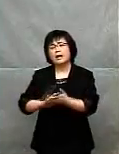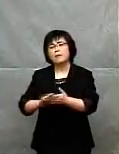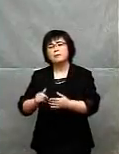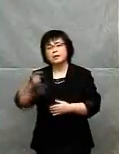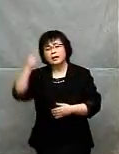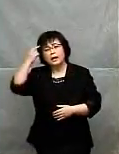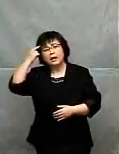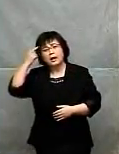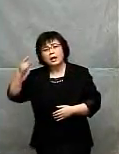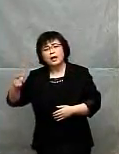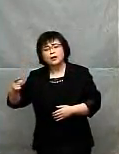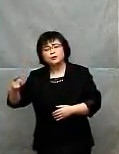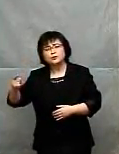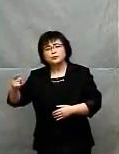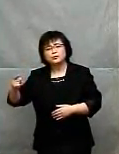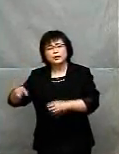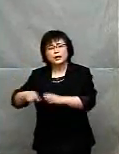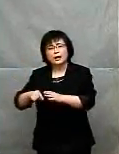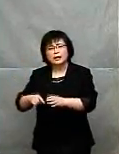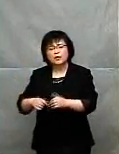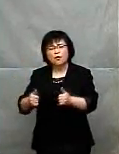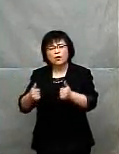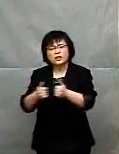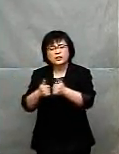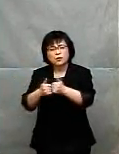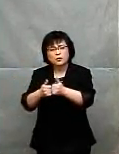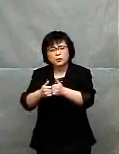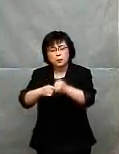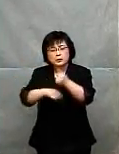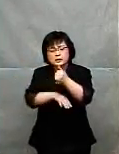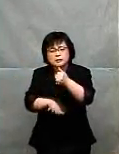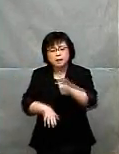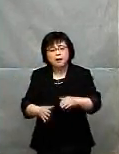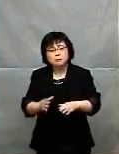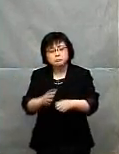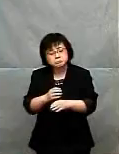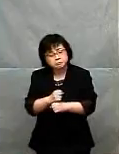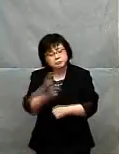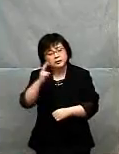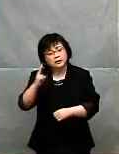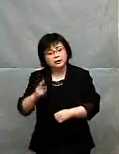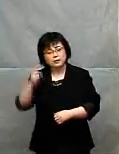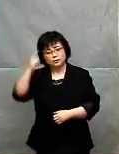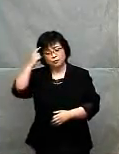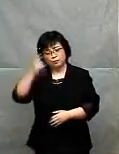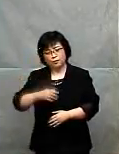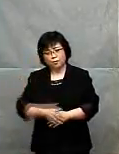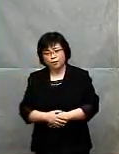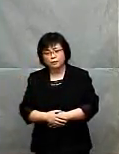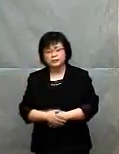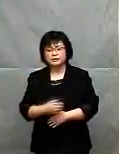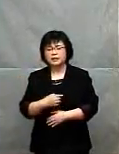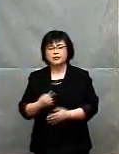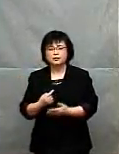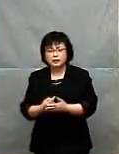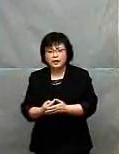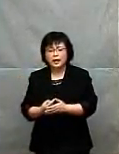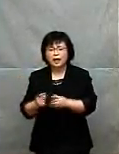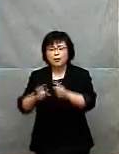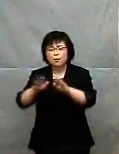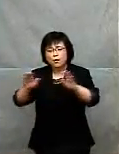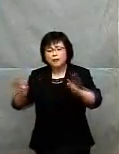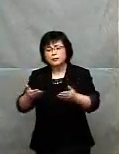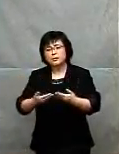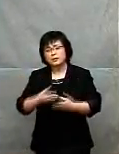える上での議論の基盤をだいぶ失ってしまうことになるので、極力、公開をしていただいた